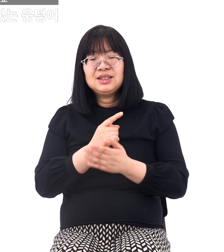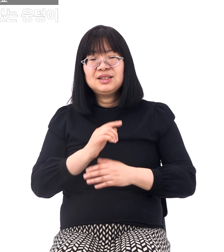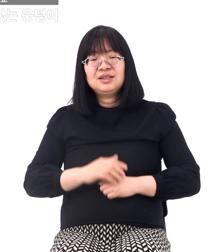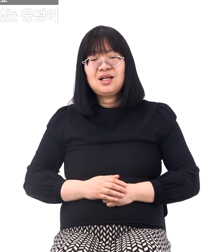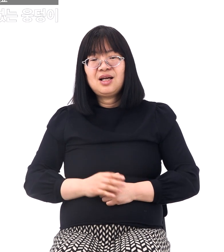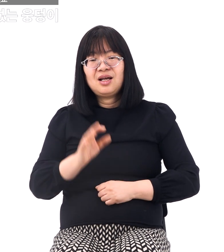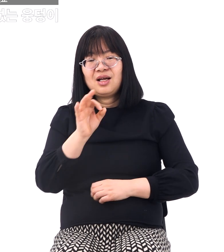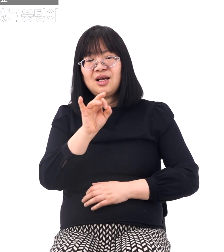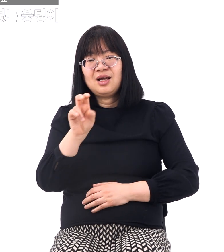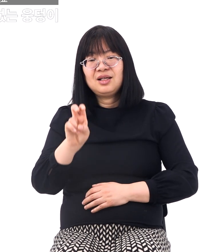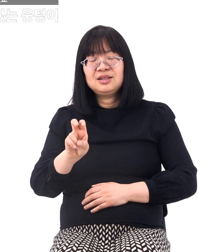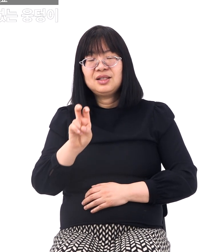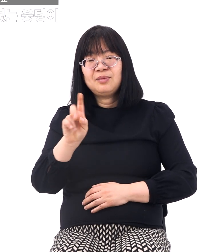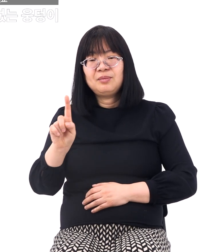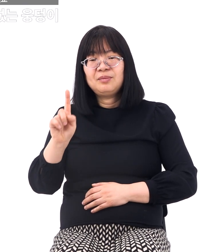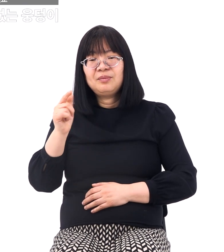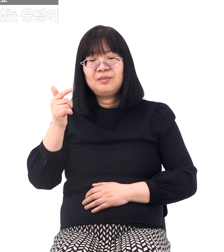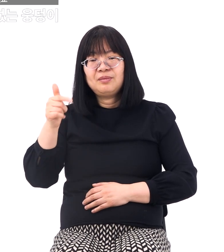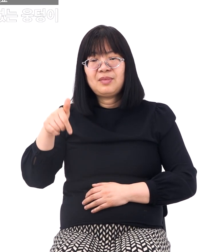고도시리오